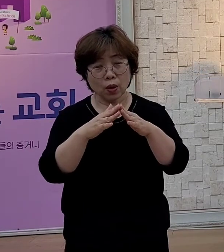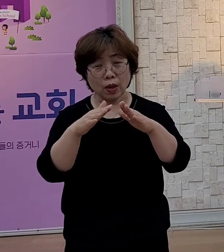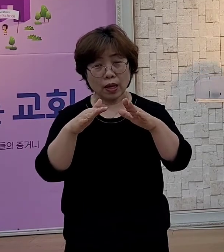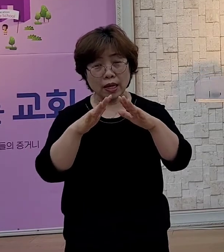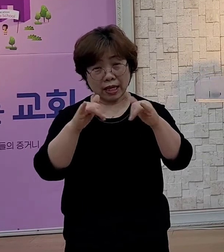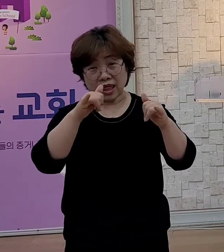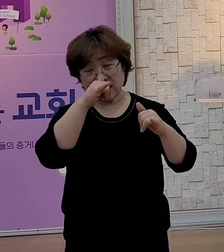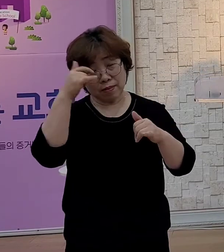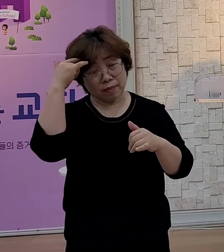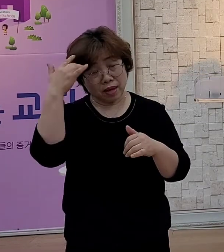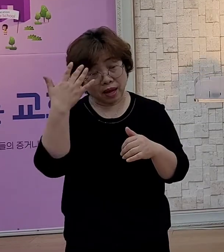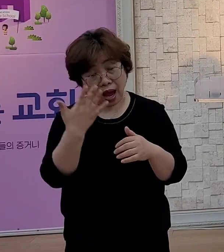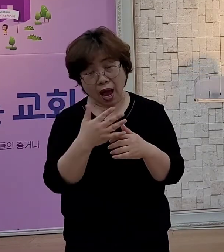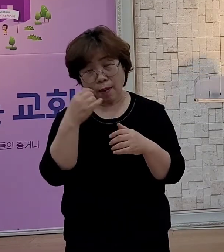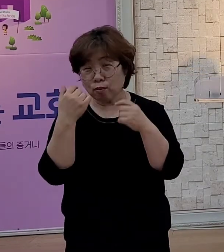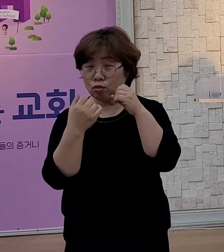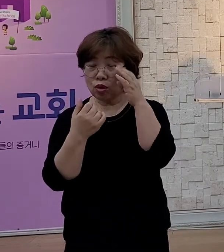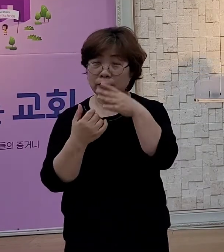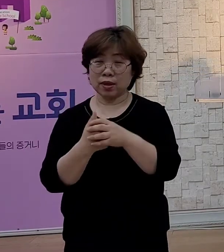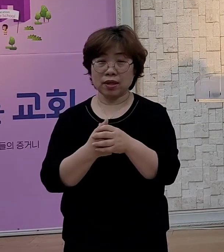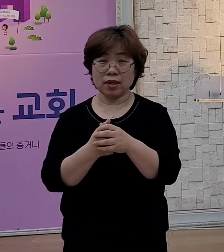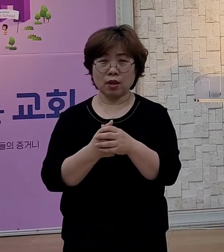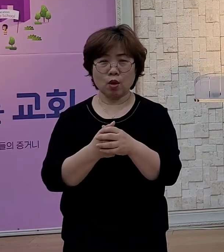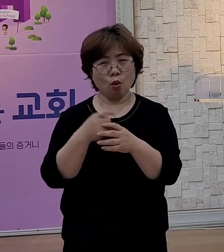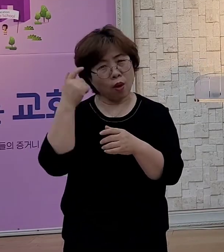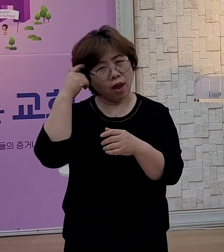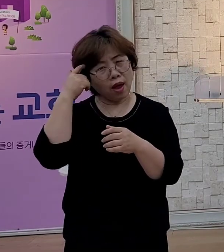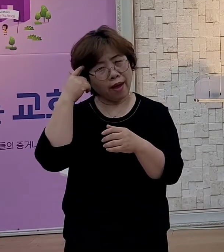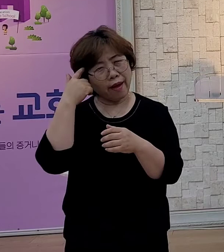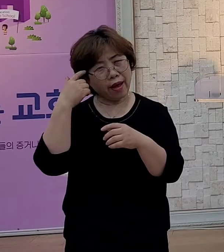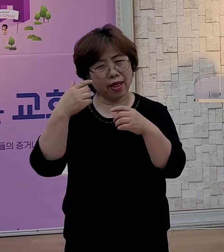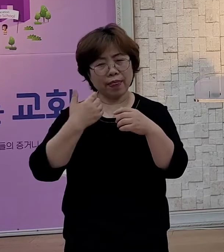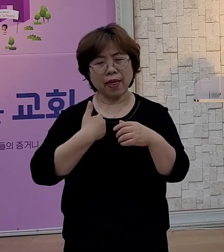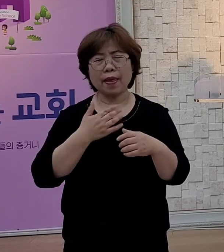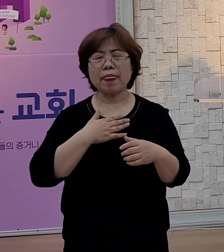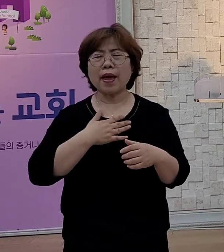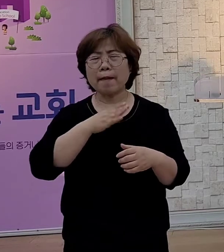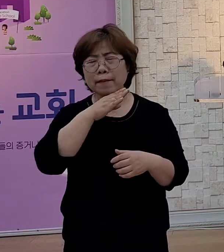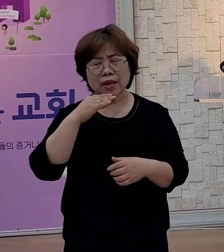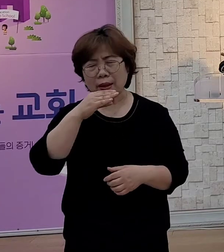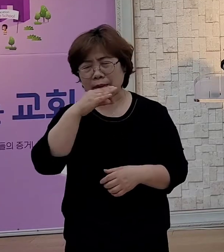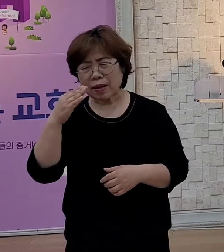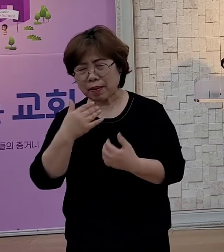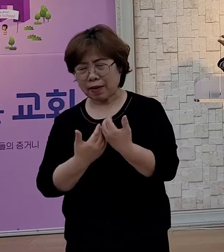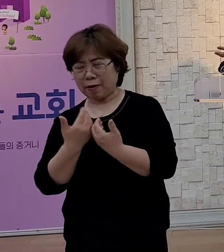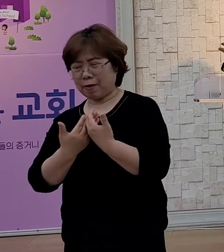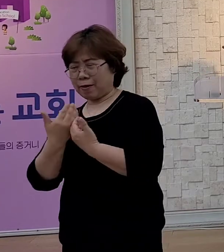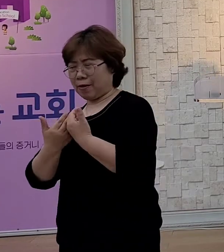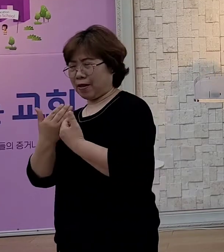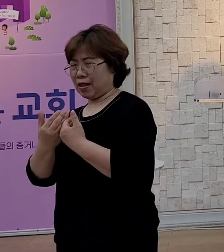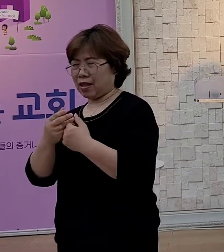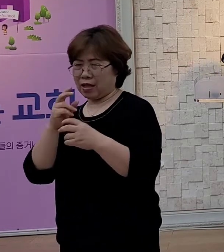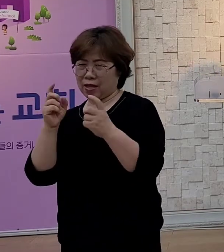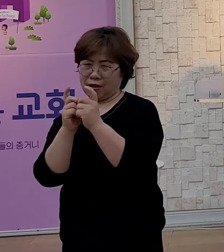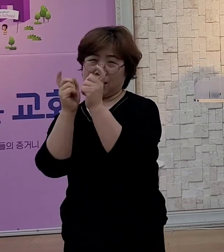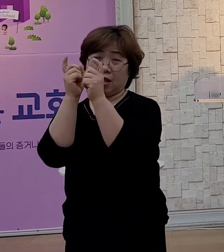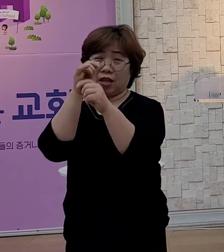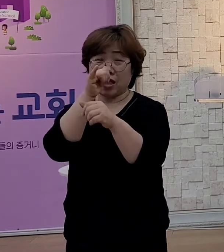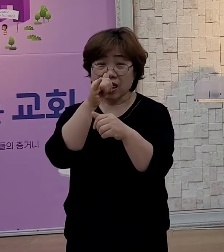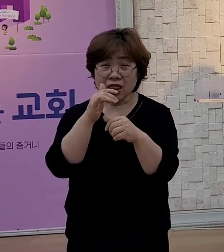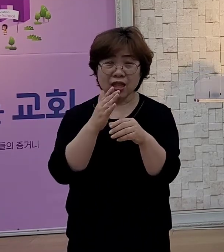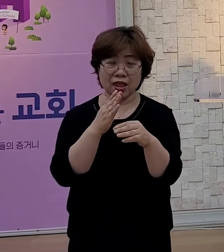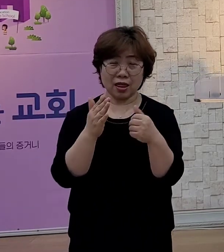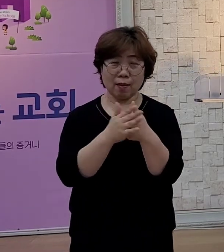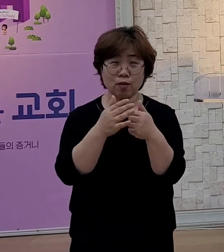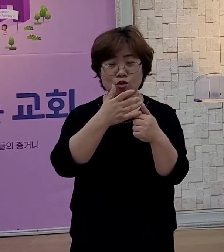물어봤어요. 지금 자기는 맨날 뭐 싸우다 왔어요. 자기 감리교 만들었잖아요. 그리고 장로교, 침례교, 순복음, 성결교 하고 맨날 싸우다